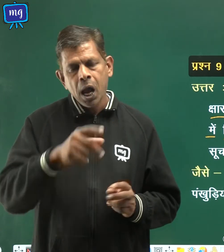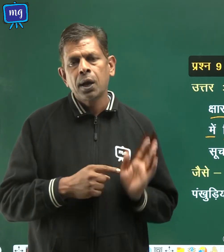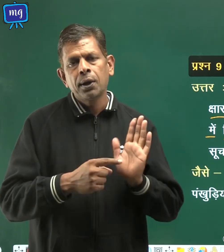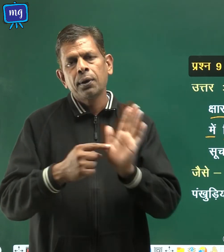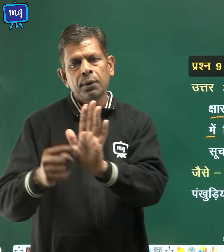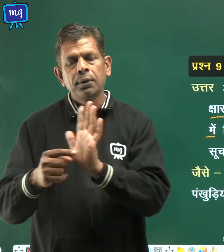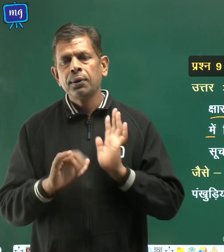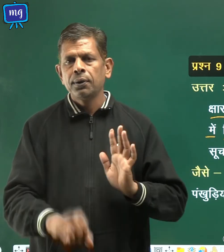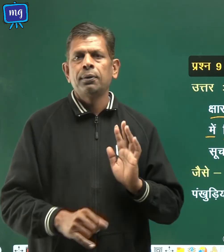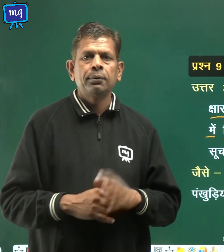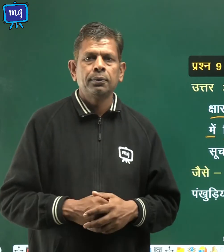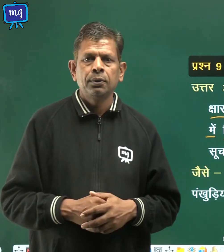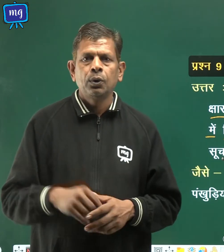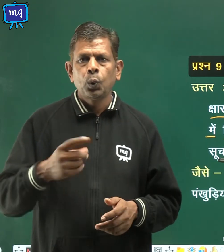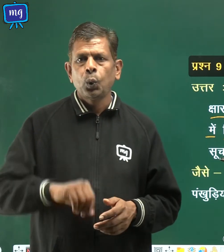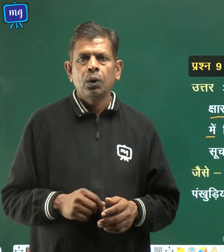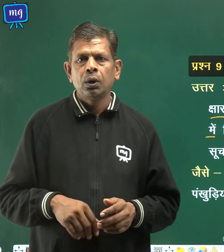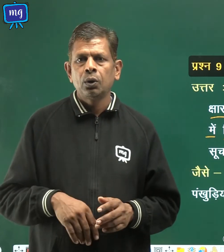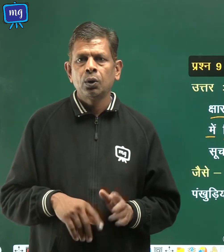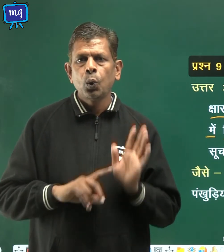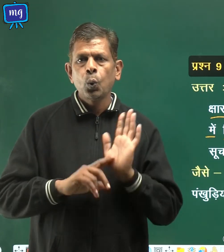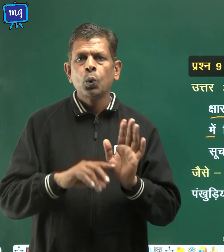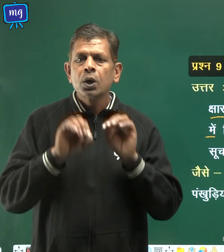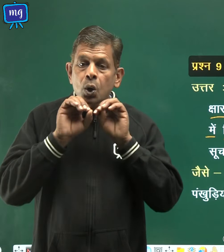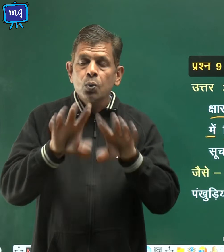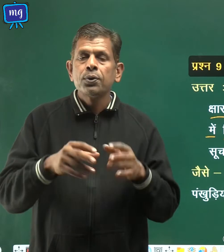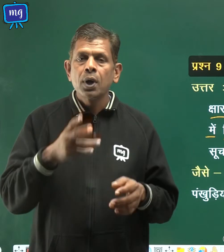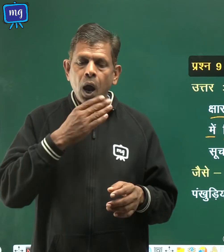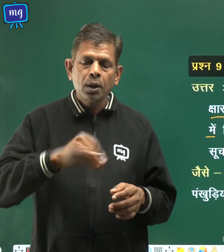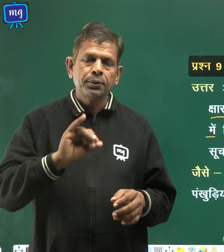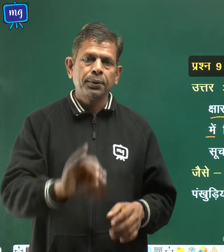दर्शाते हैं, सूचक कहलाते हैं।